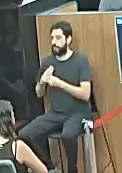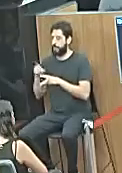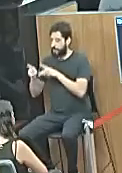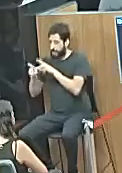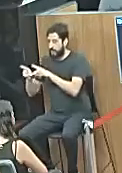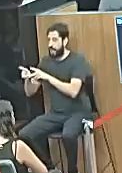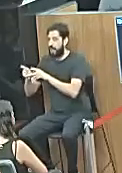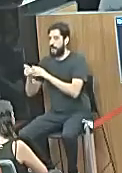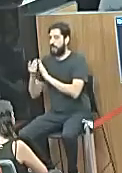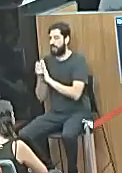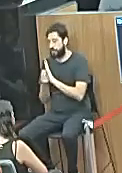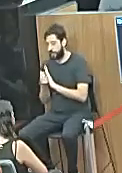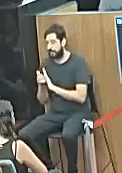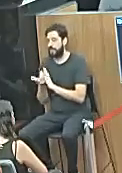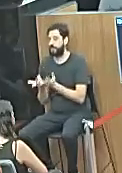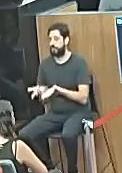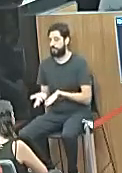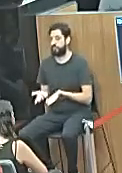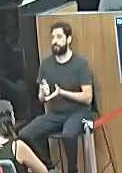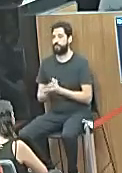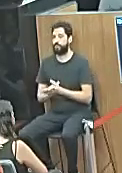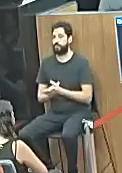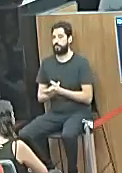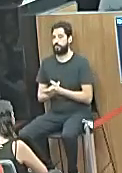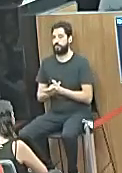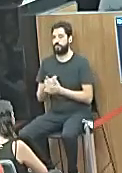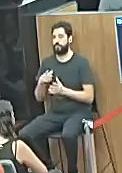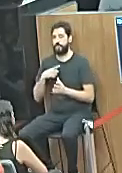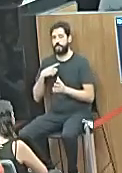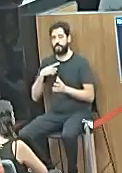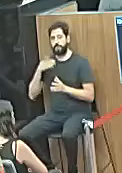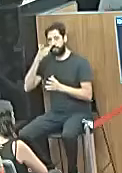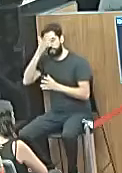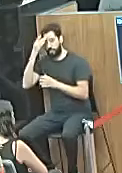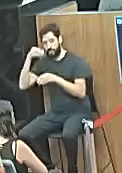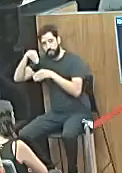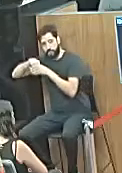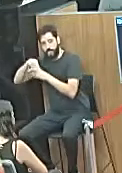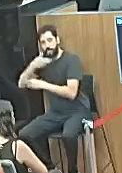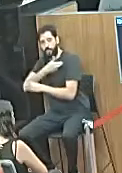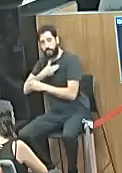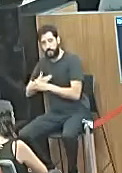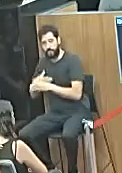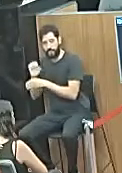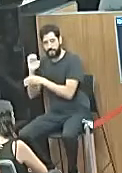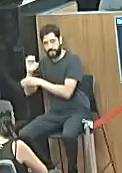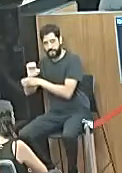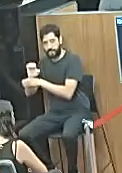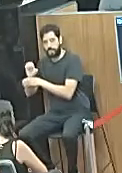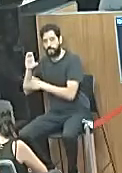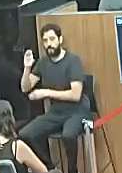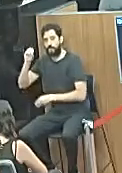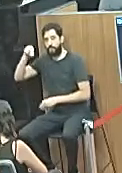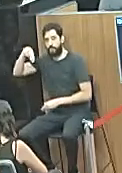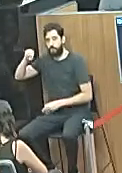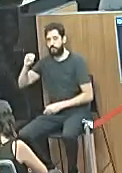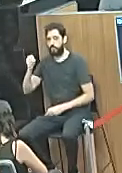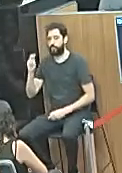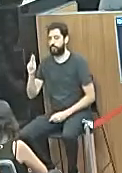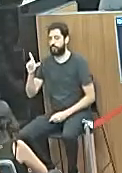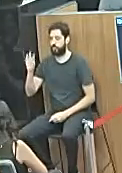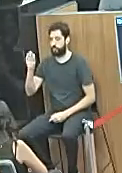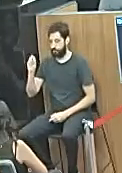orçamento os consultores do governo do estado os consultores da assembléia legislativa